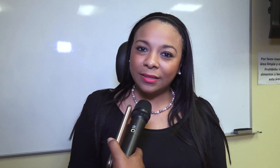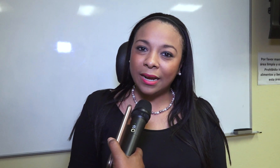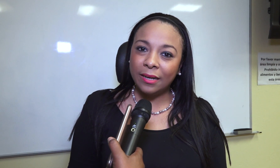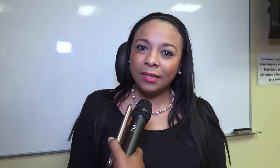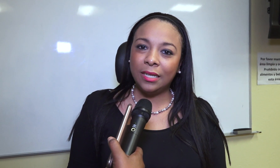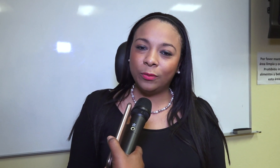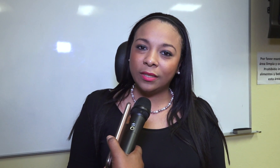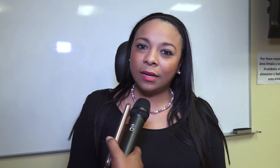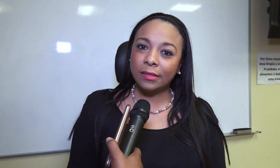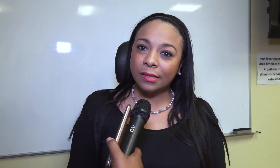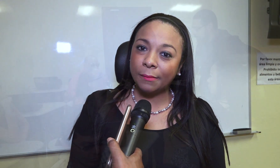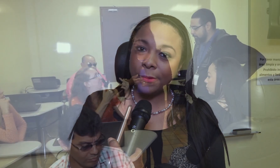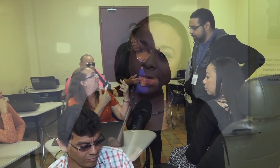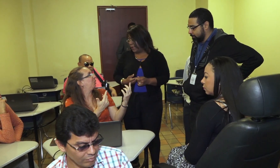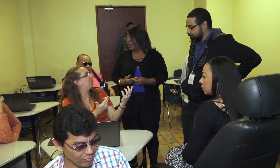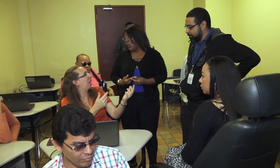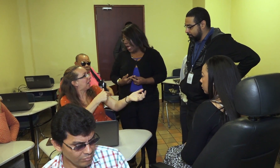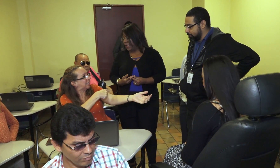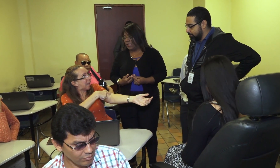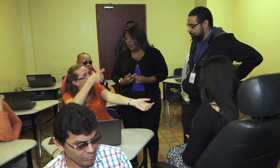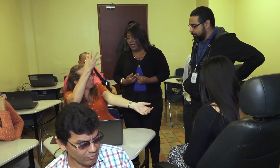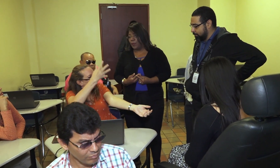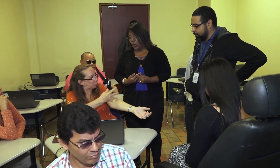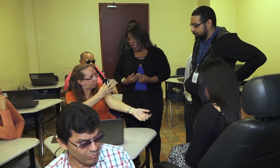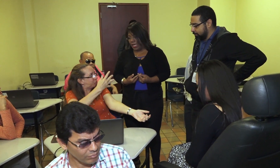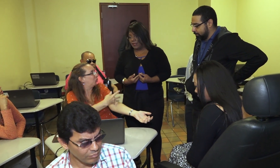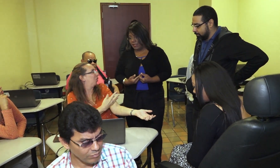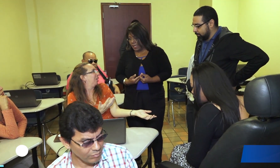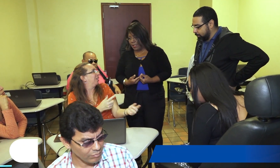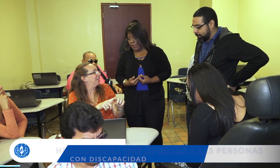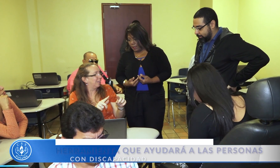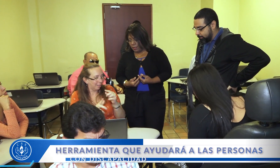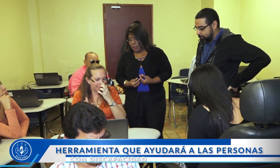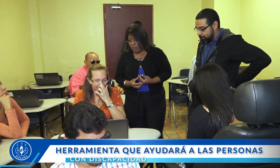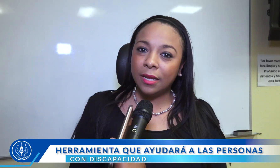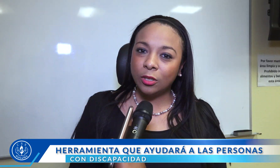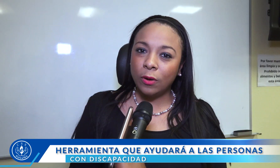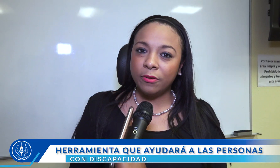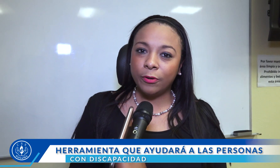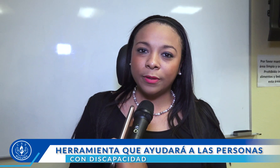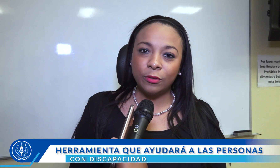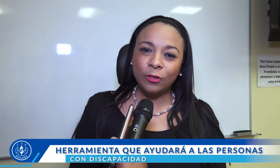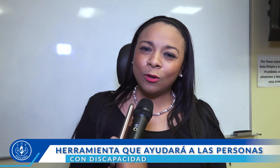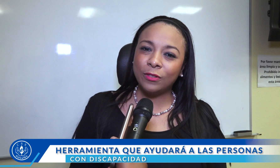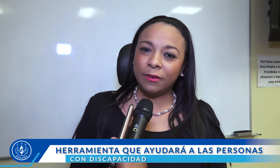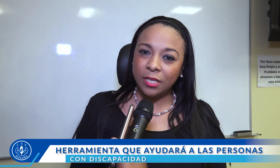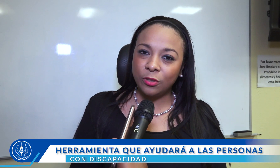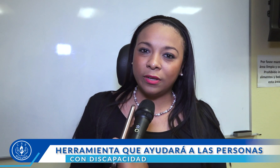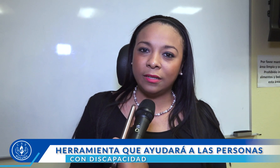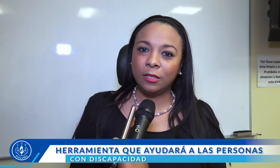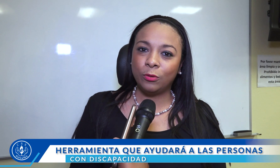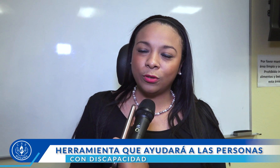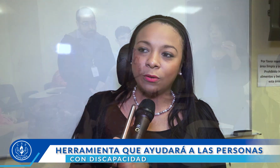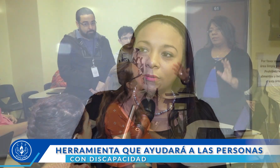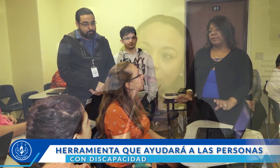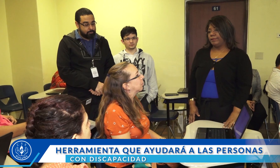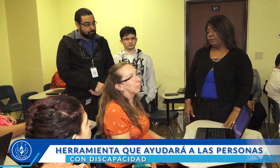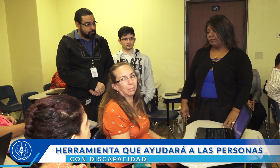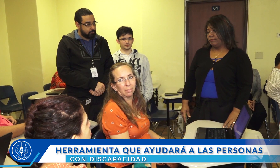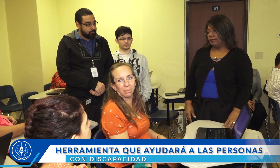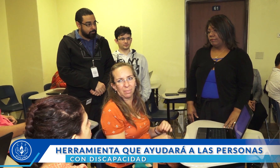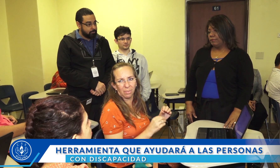vamos a ofertar en nuestra página inclusiva, que les va a brindar toda la información de todos los servicios de la